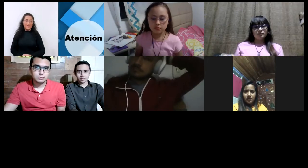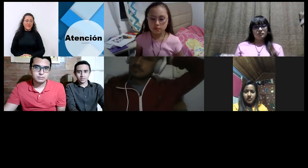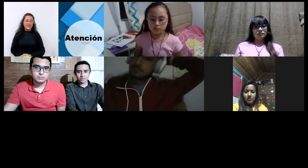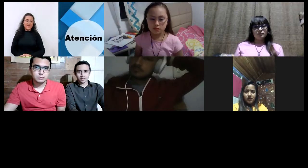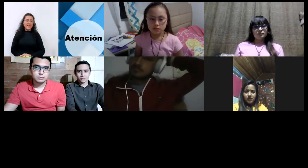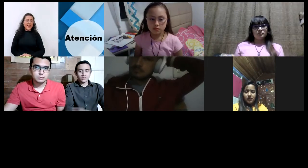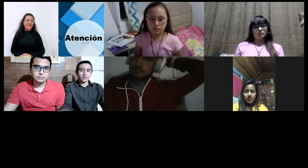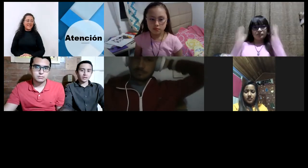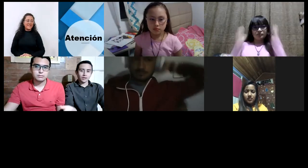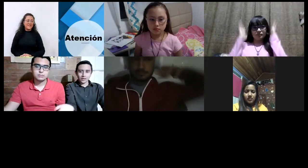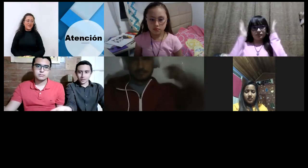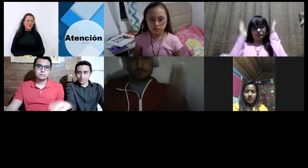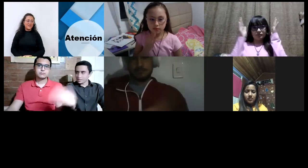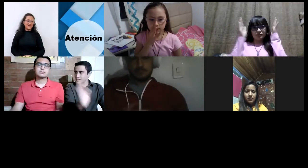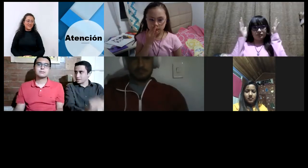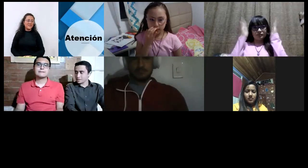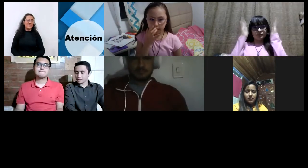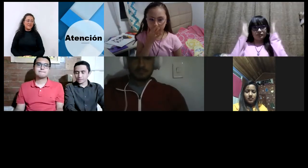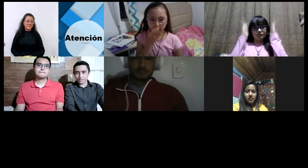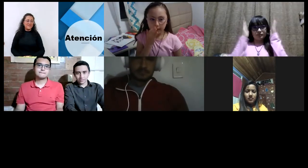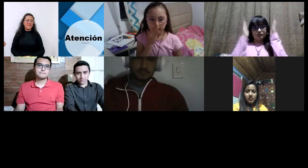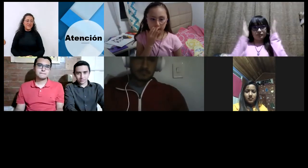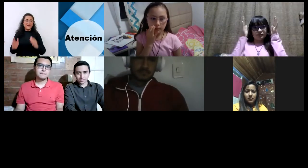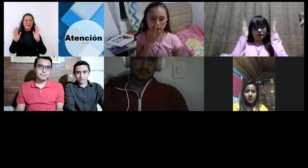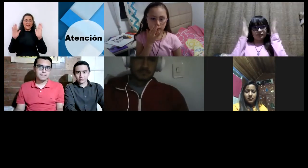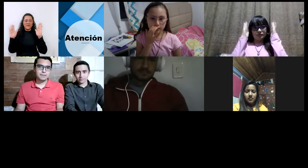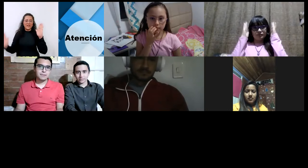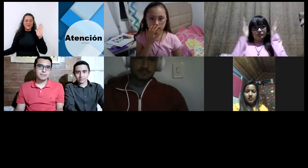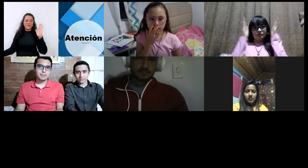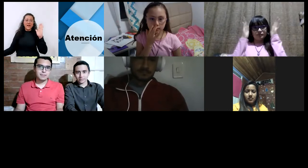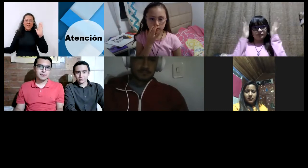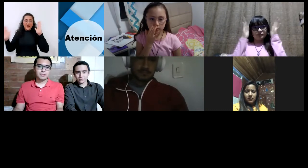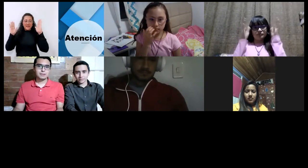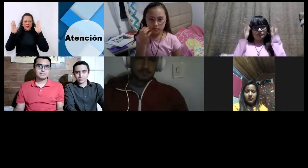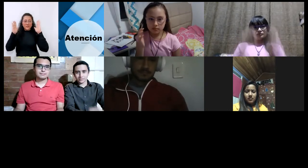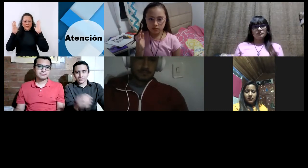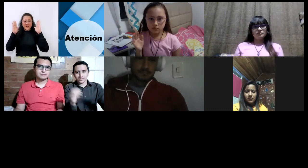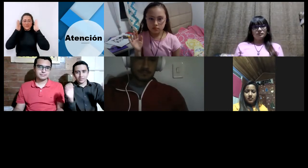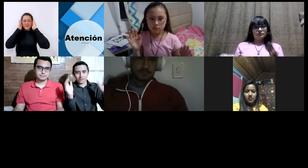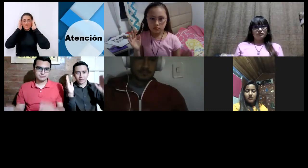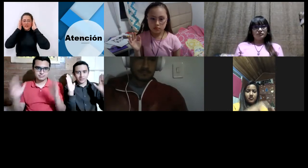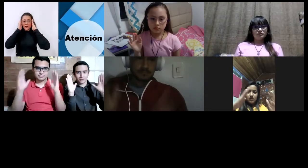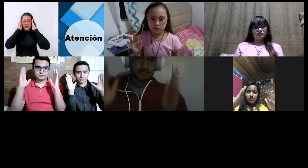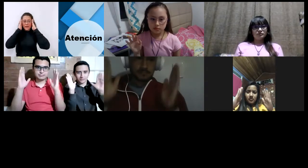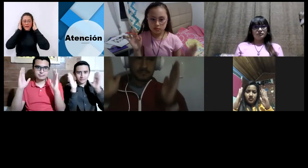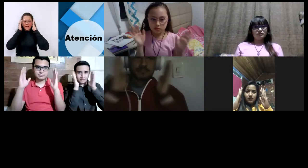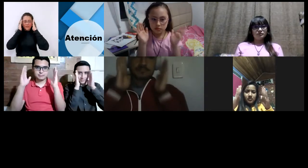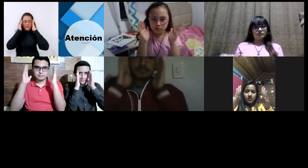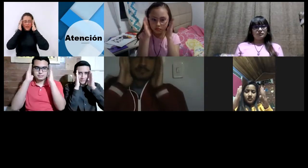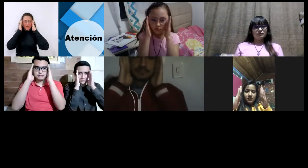Ok, atención. Muy bien, con las dos manos, como en la parte